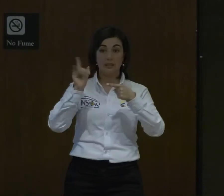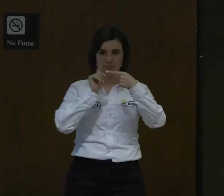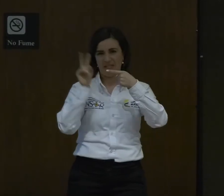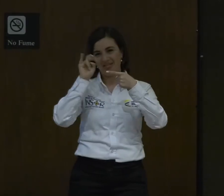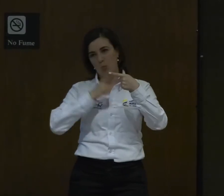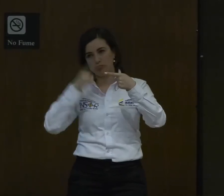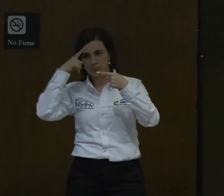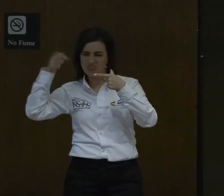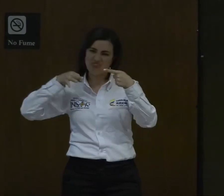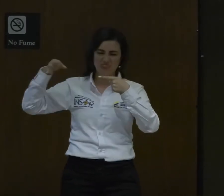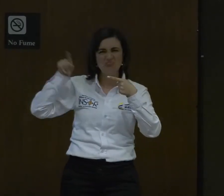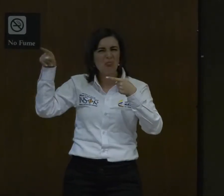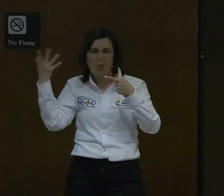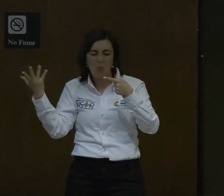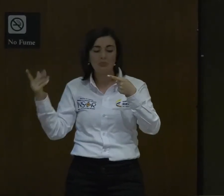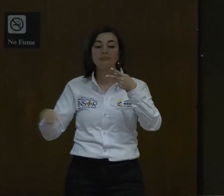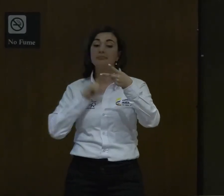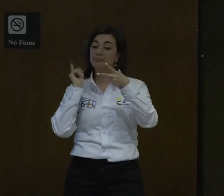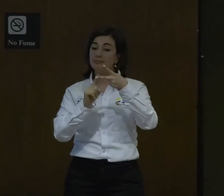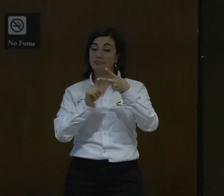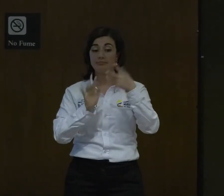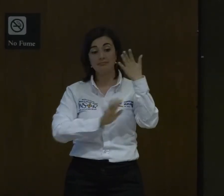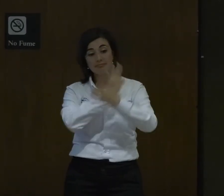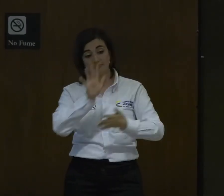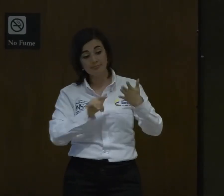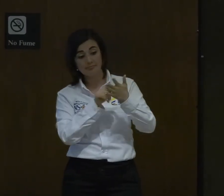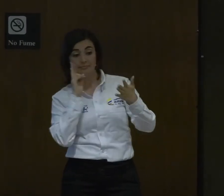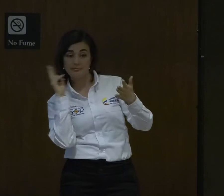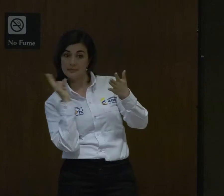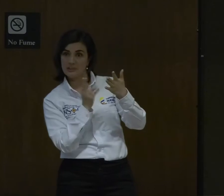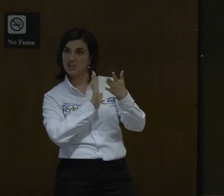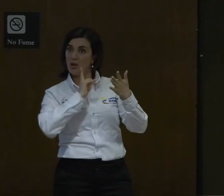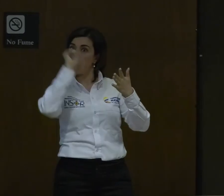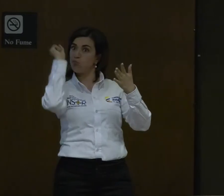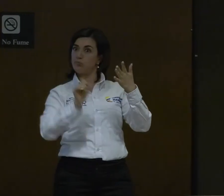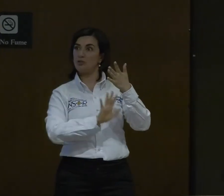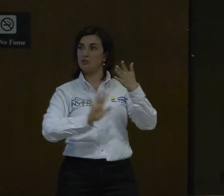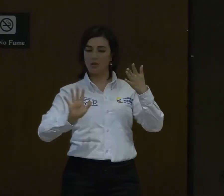dicho, cómo el reconocimiento de las lenguas de señas ha